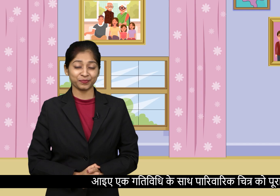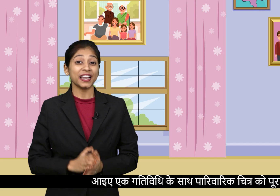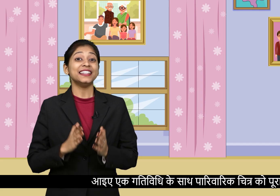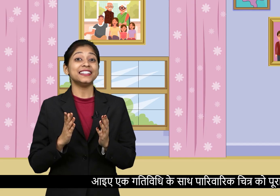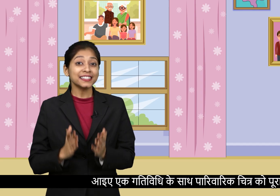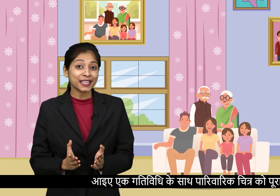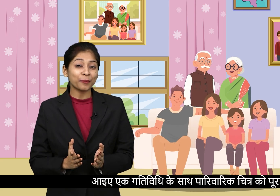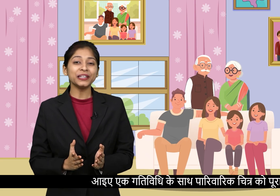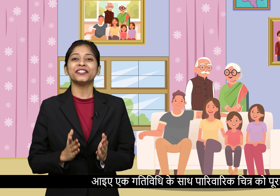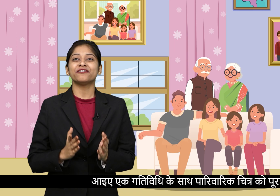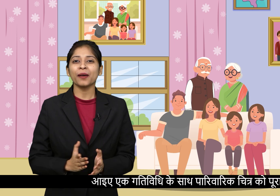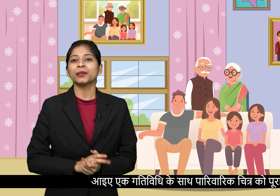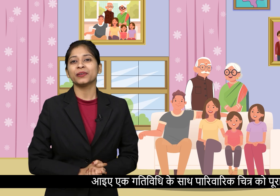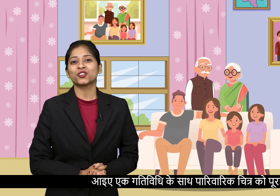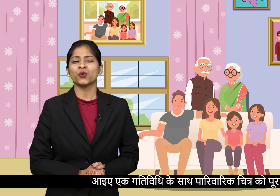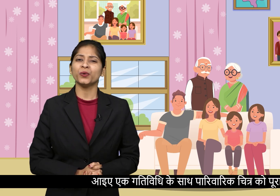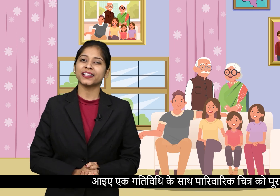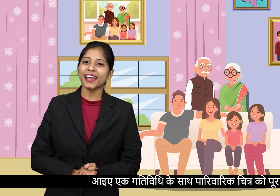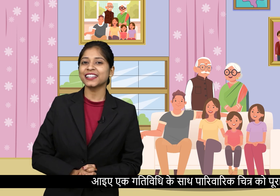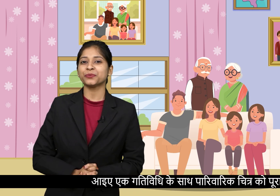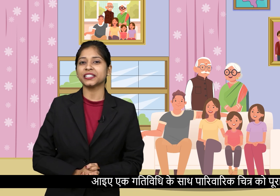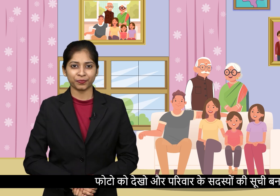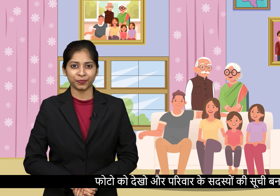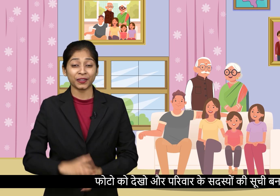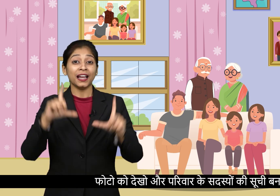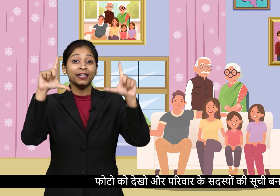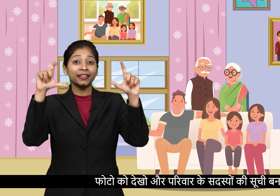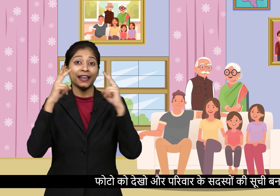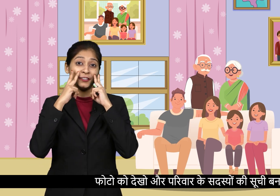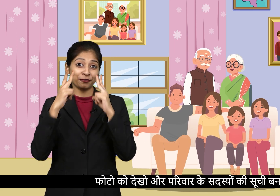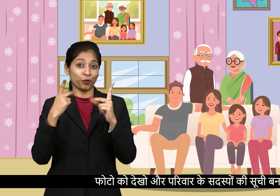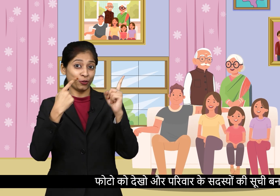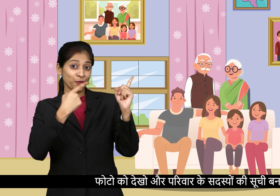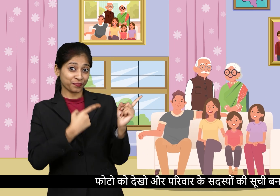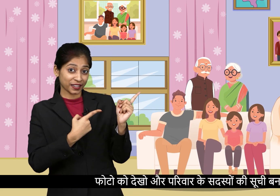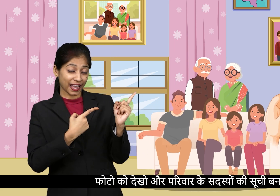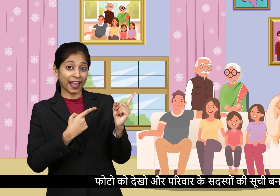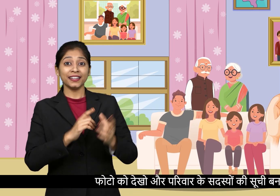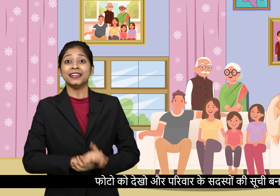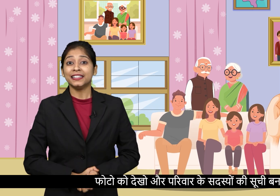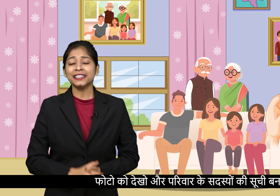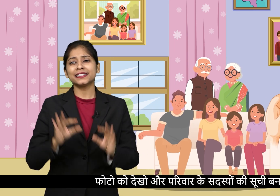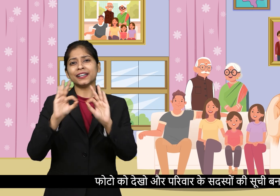आइए एक गतिविधि के साथ पारिवारिक चित्र को पूरा करें। फोटो को देखो और परिवार के सदस्यों की सूची बनाओ।